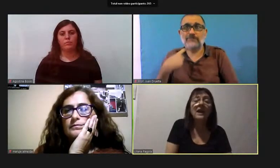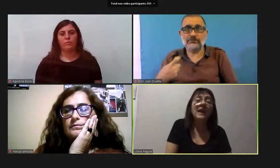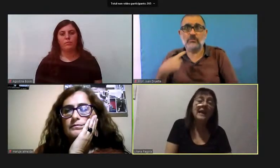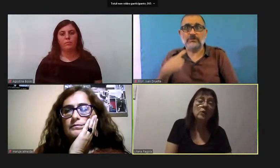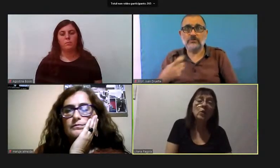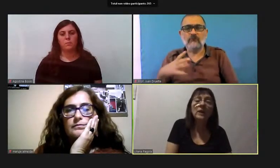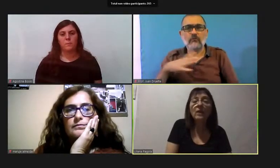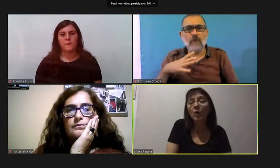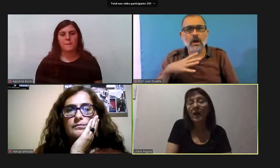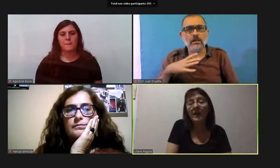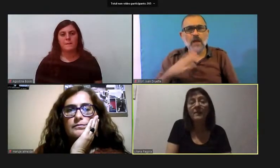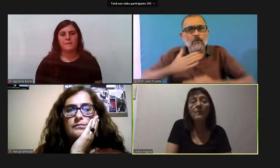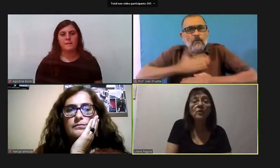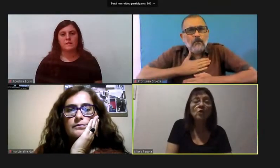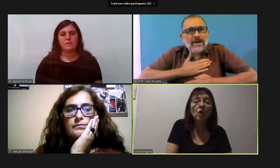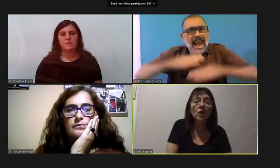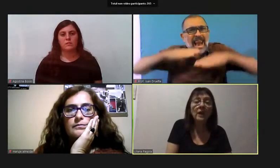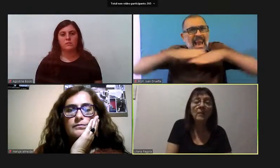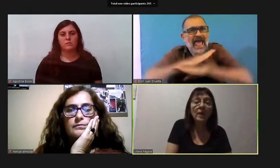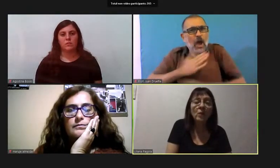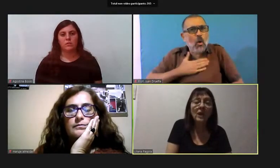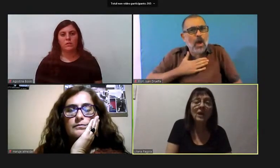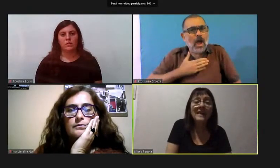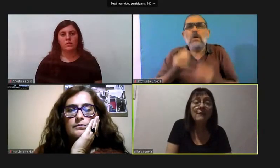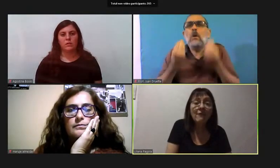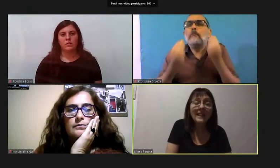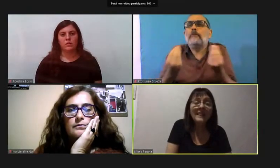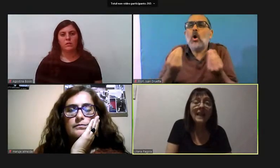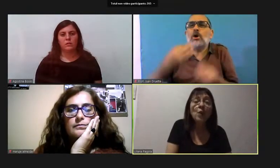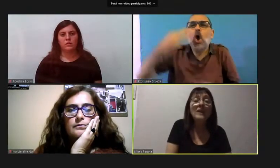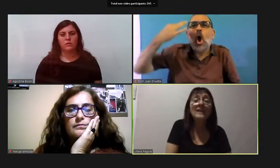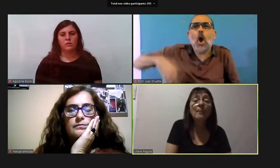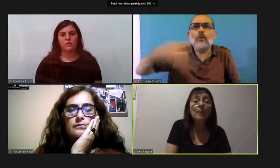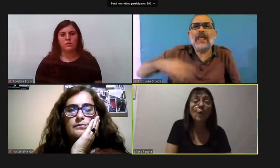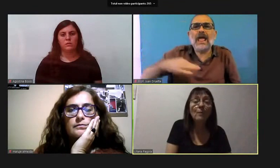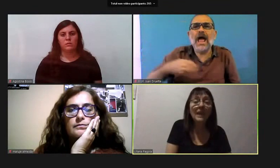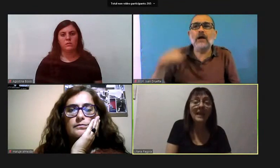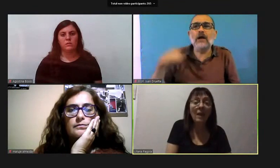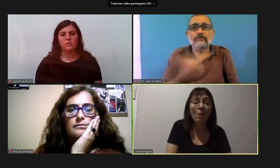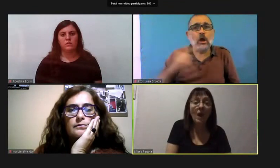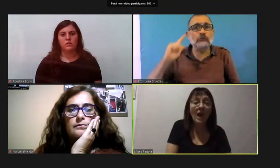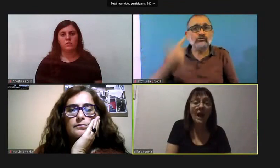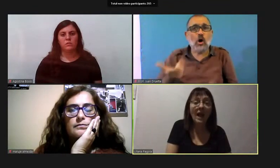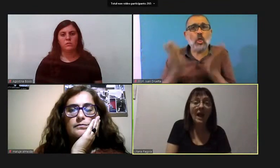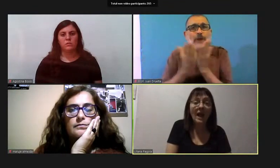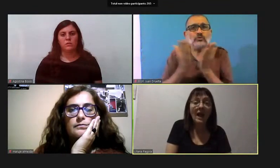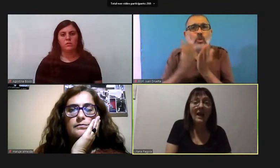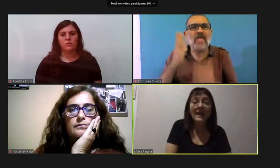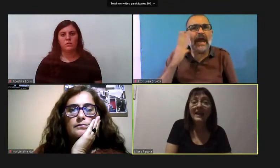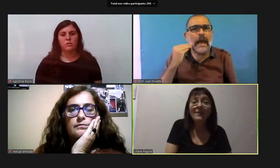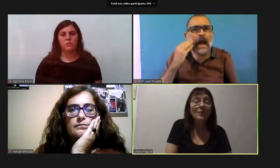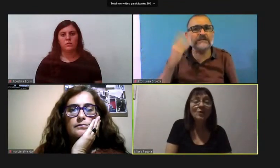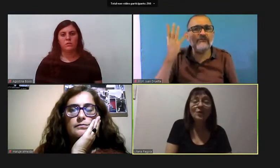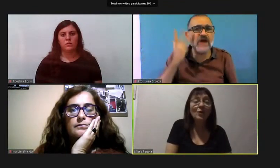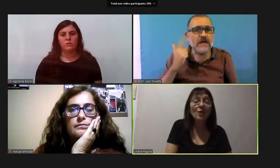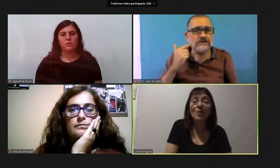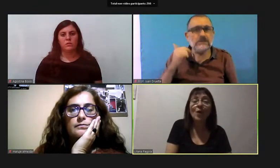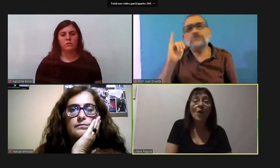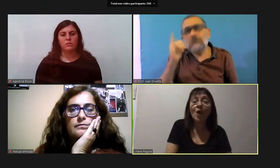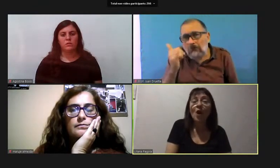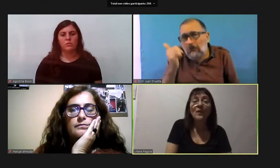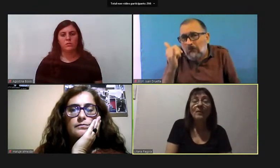español. Lectura o oralismo solo en español. Y falta nuestra propia lengua.